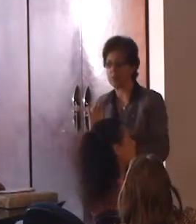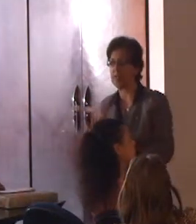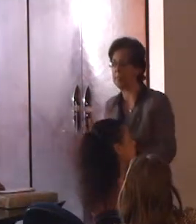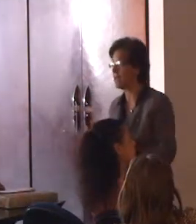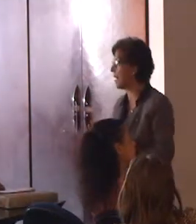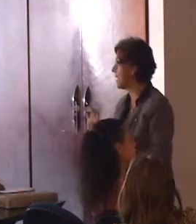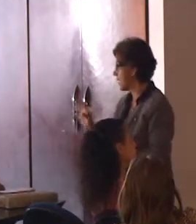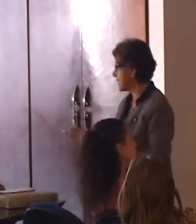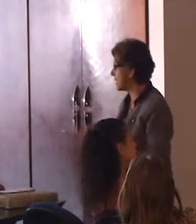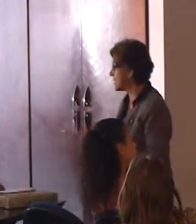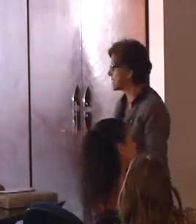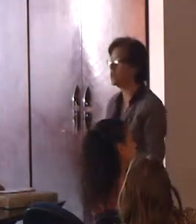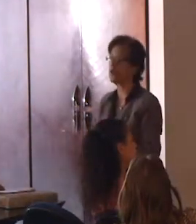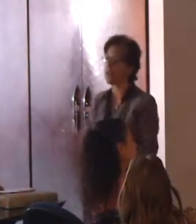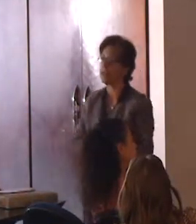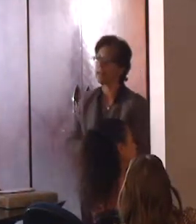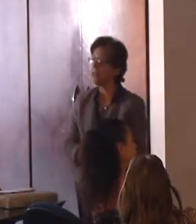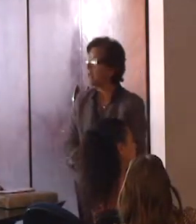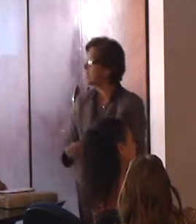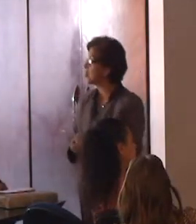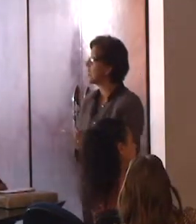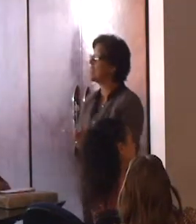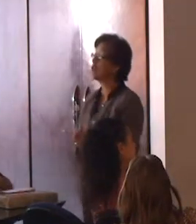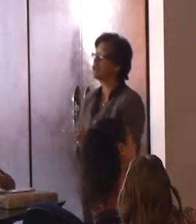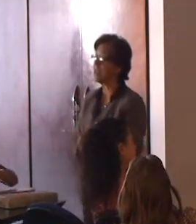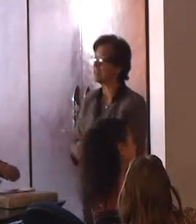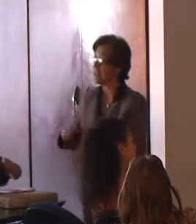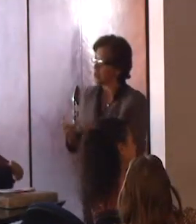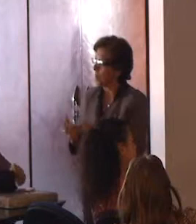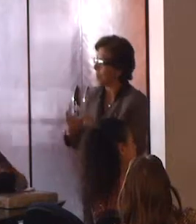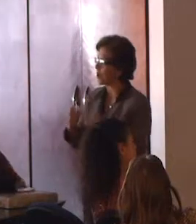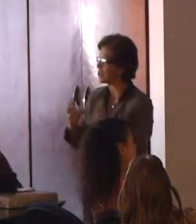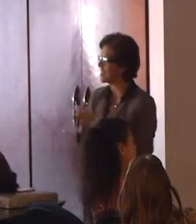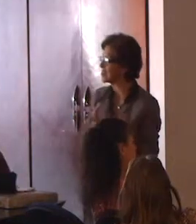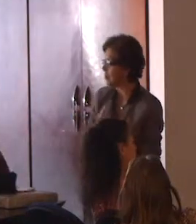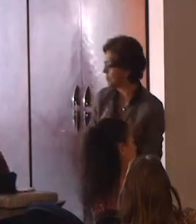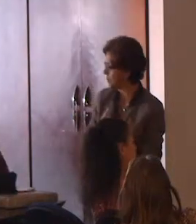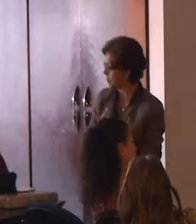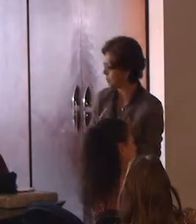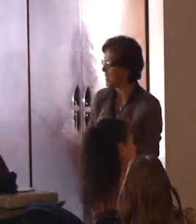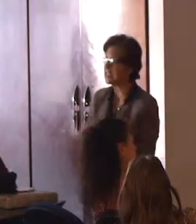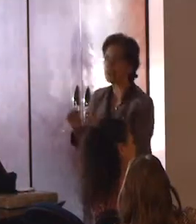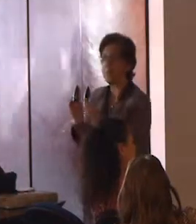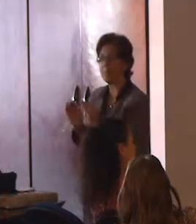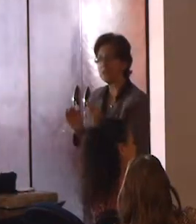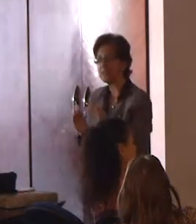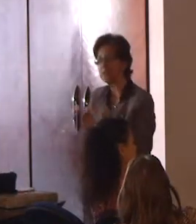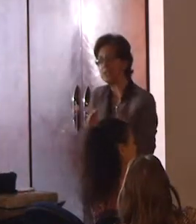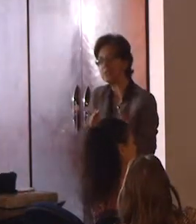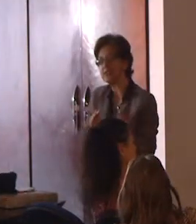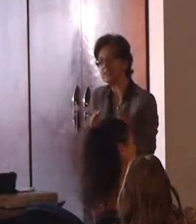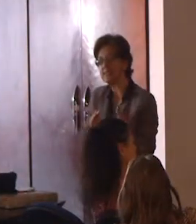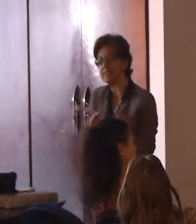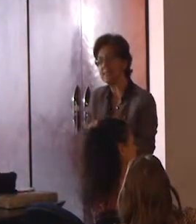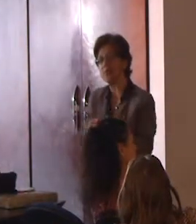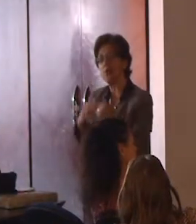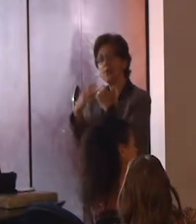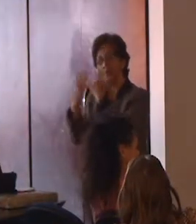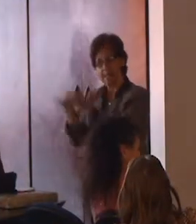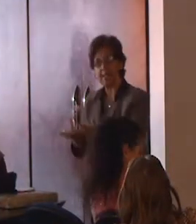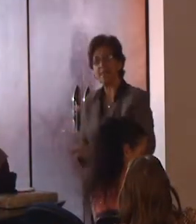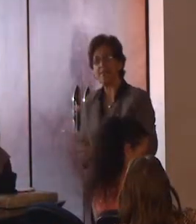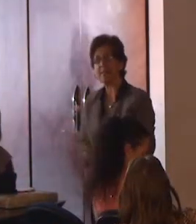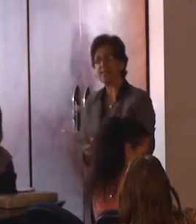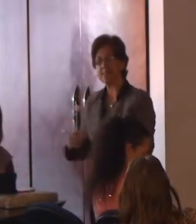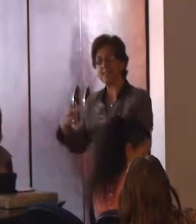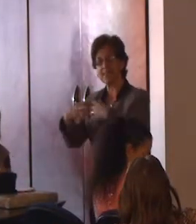error, por lo menos para la traducción en América, que es incorrecto. Esto de incluyente es un proceso que